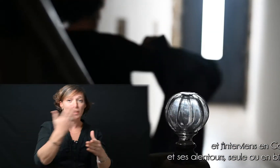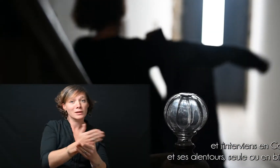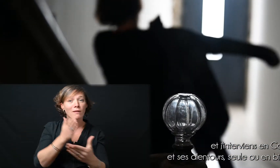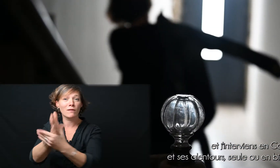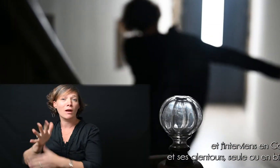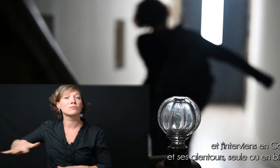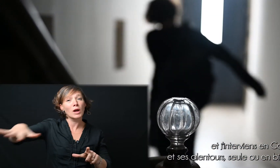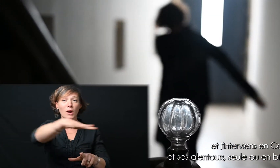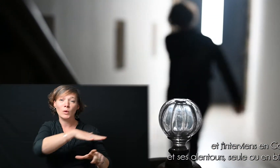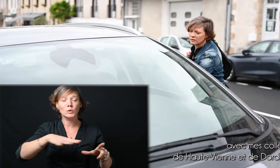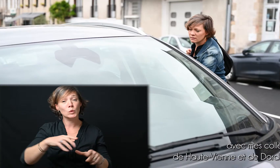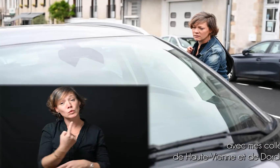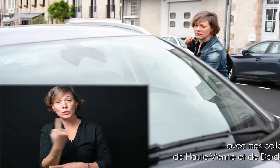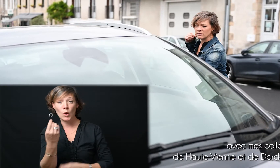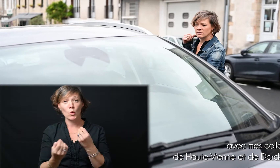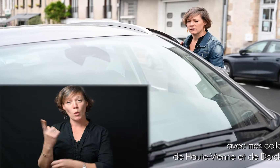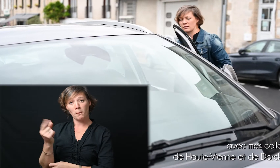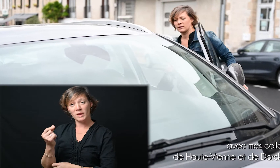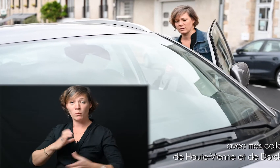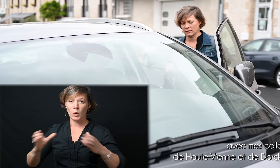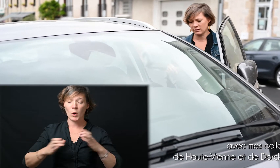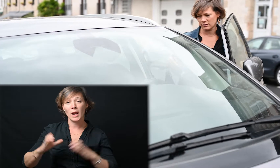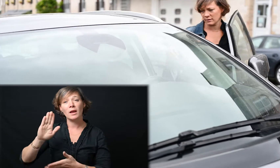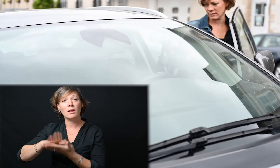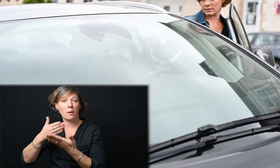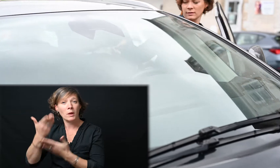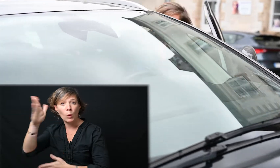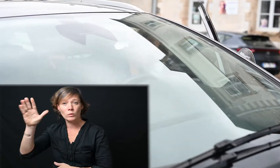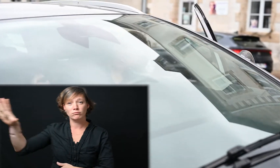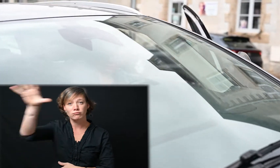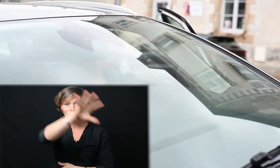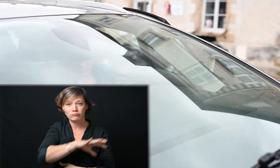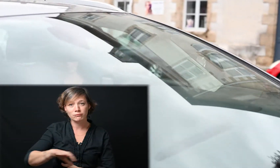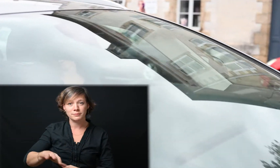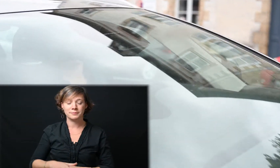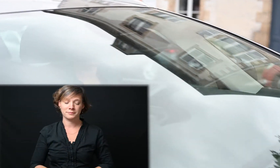alentours, seule ou en binôme avec mes collègues de Haute-Vienne et de Dordogne.